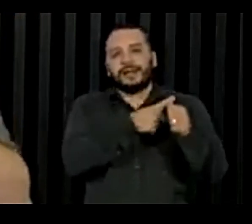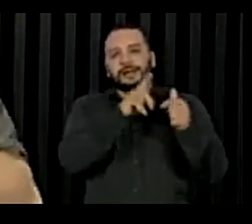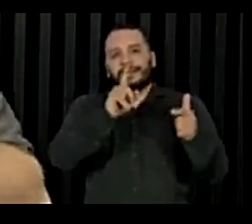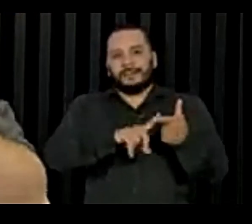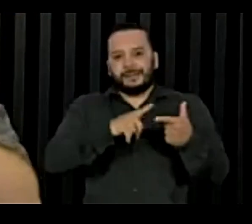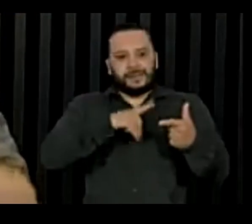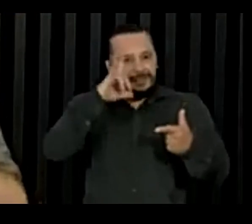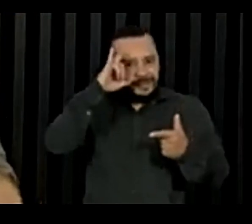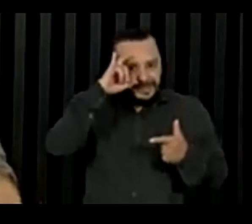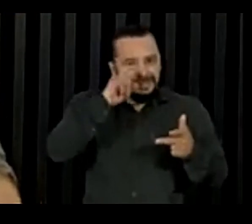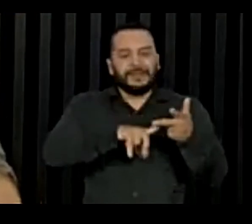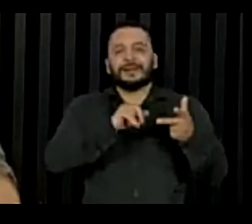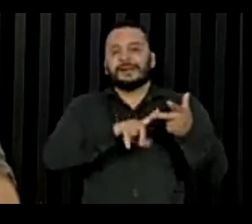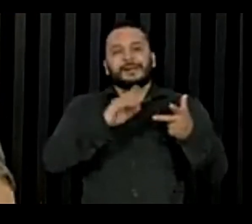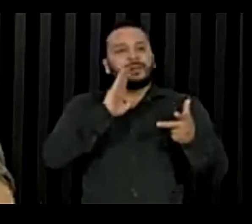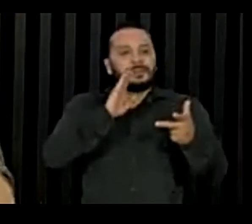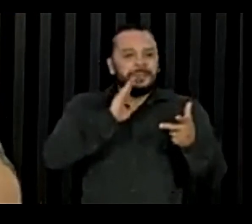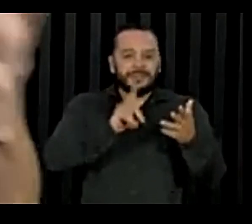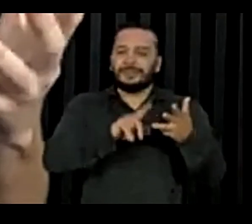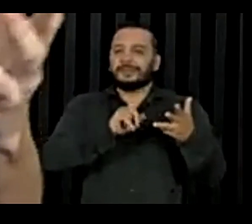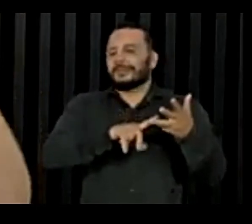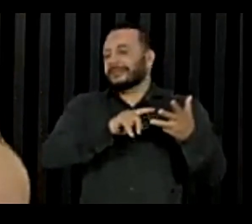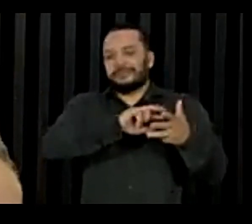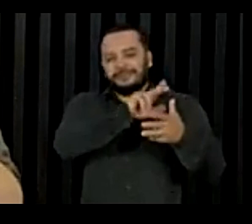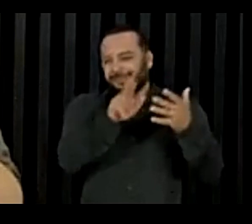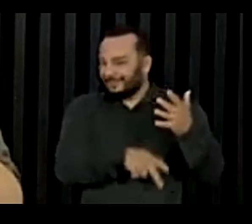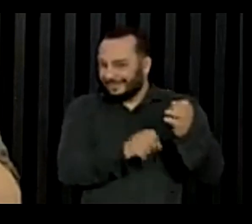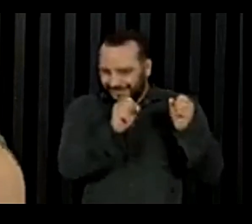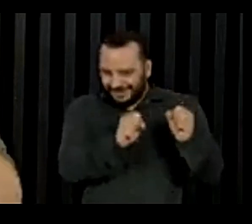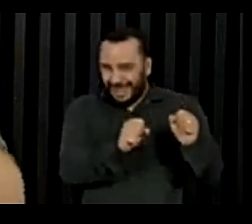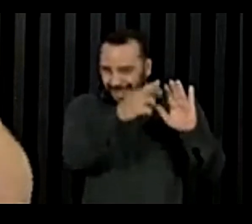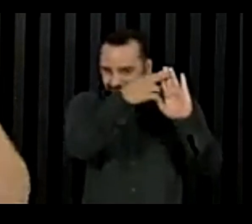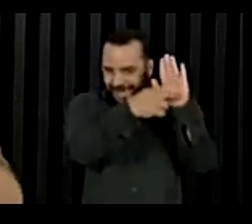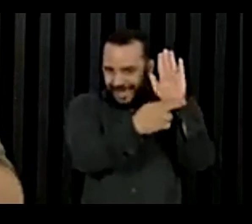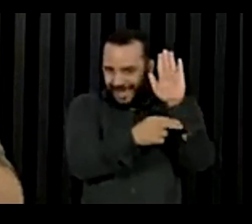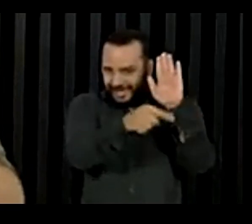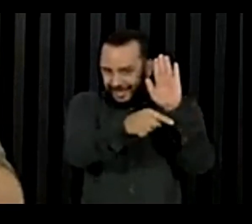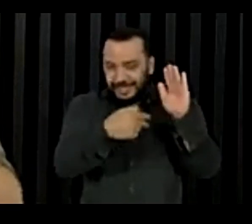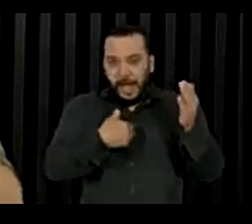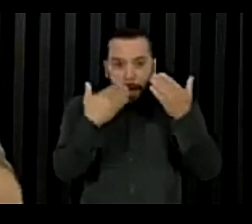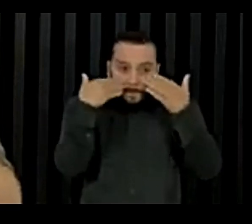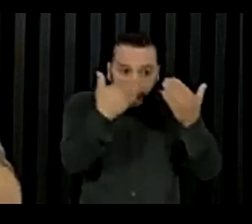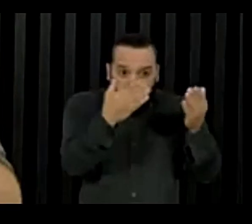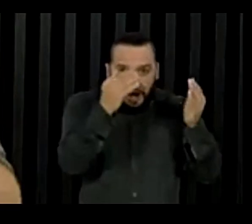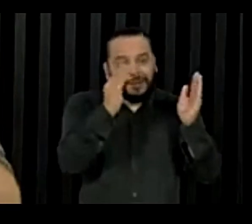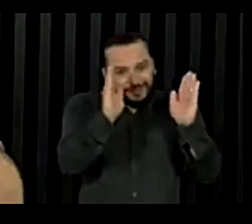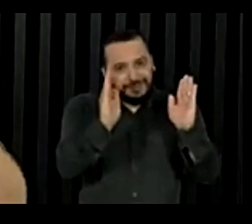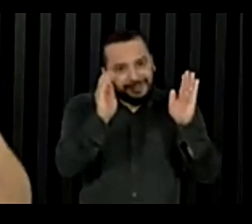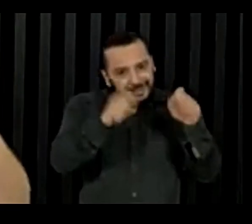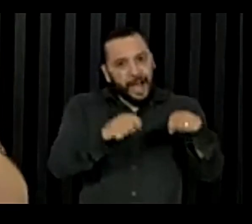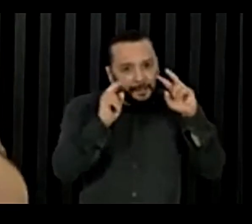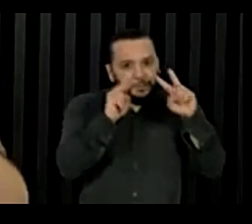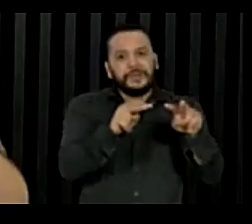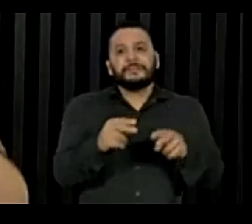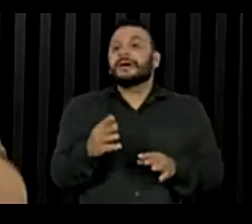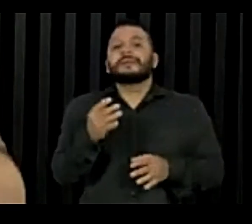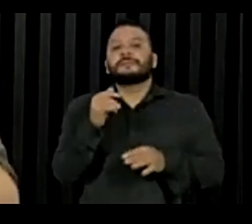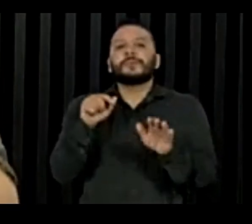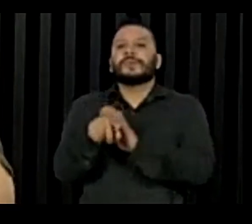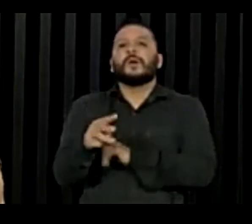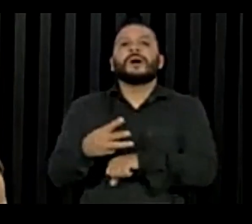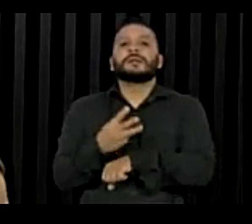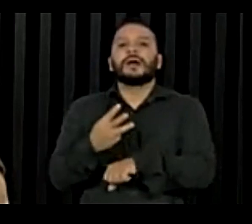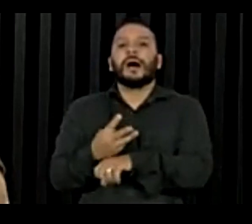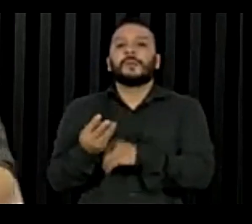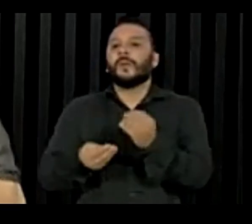públicas, onde você coloca algo e você está à mercê de regras. Ali existem regras. Agora, e o WhatsApp?